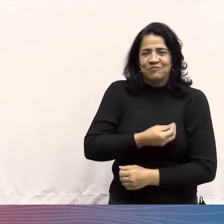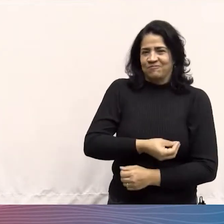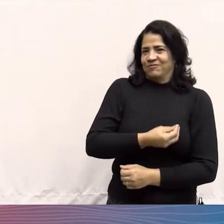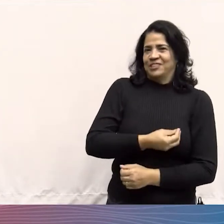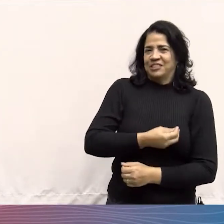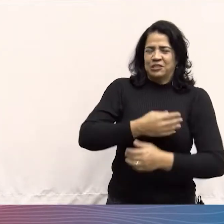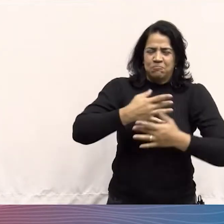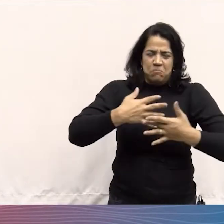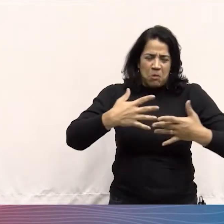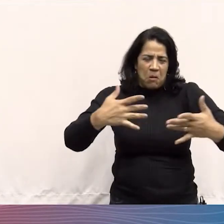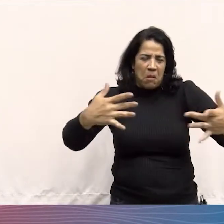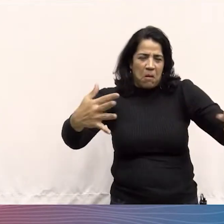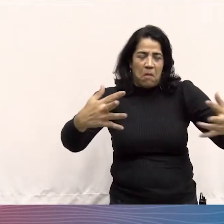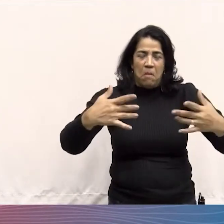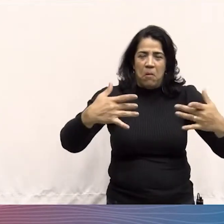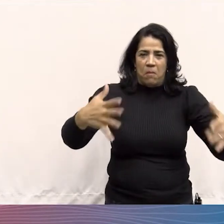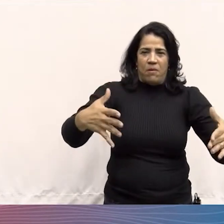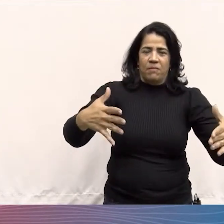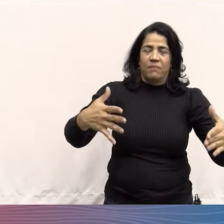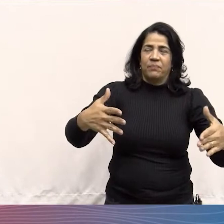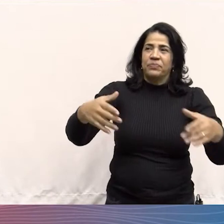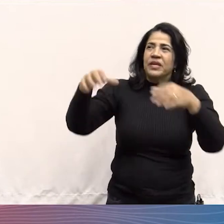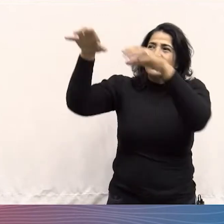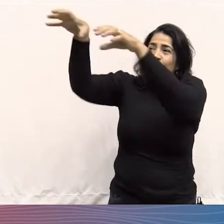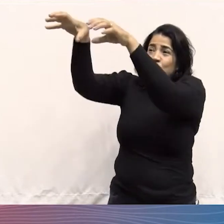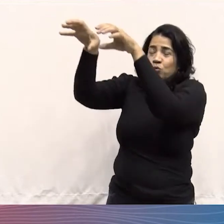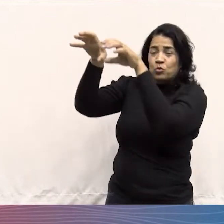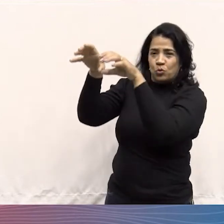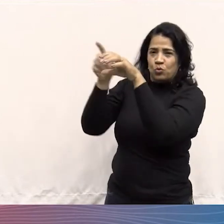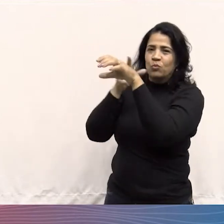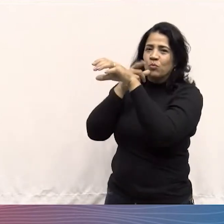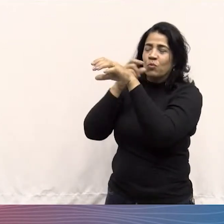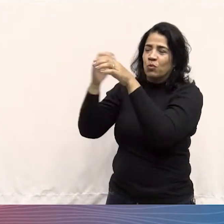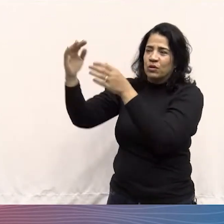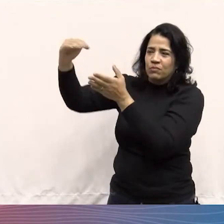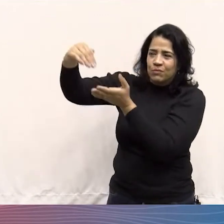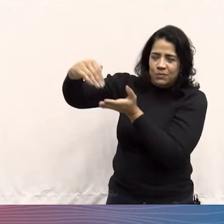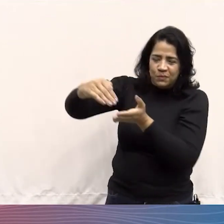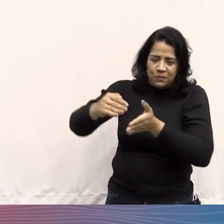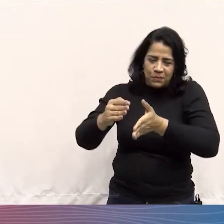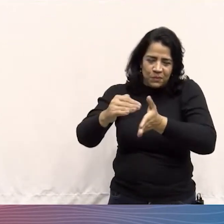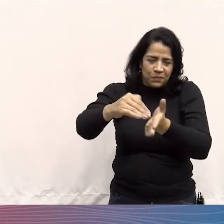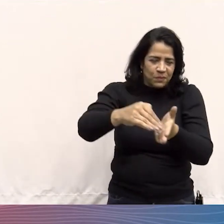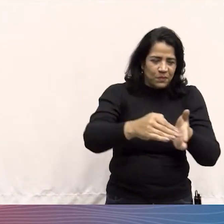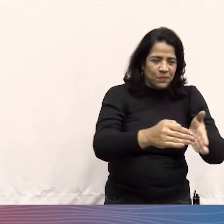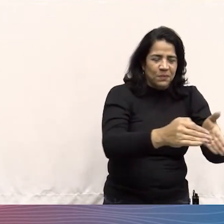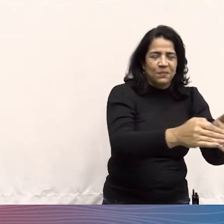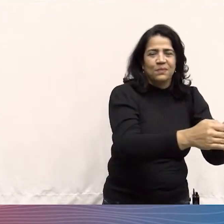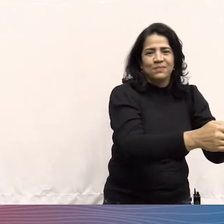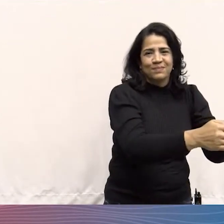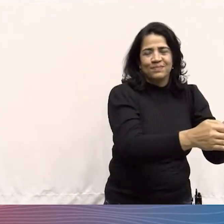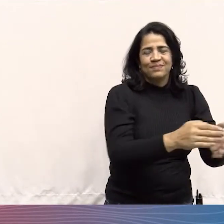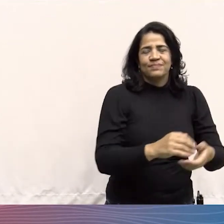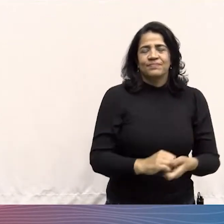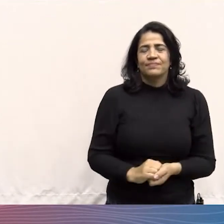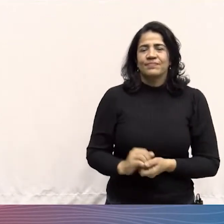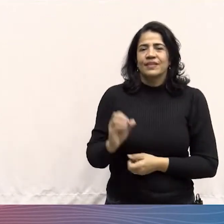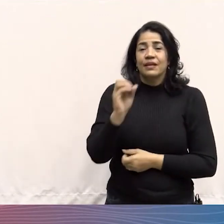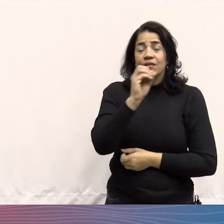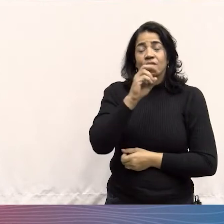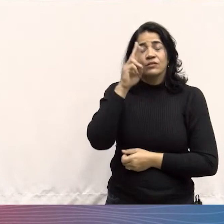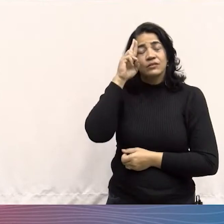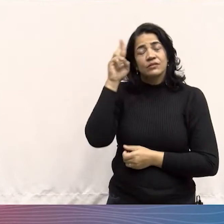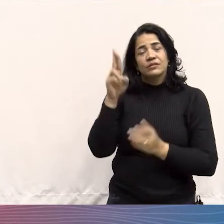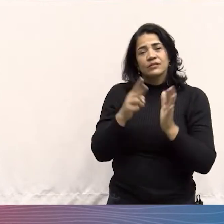que sai do trono de Deus e do Cordeiro. Ó Senhor Jesus,